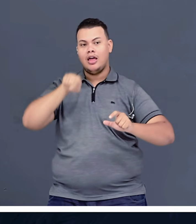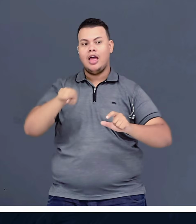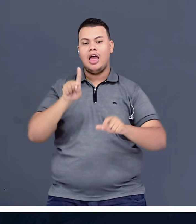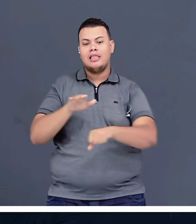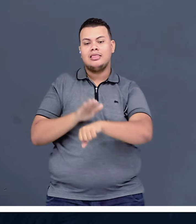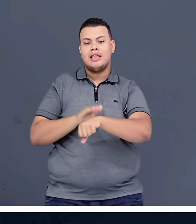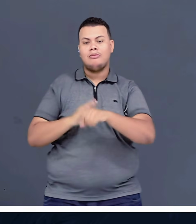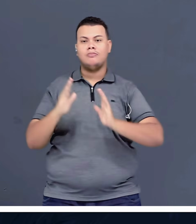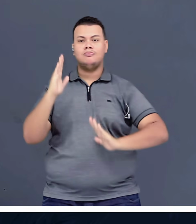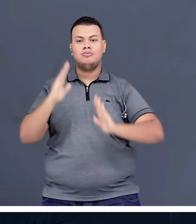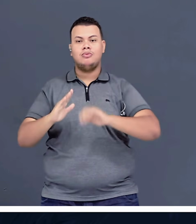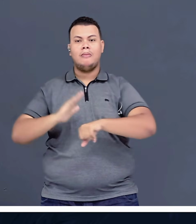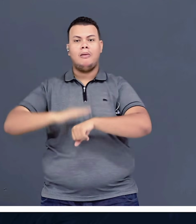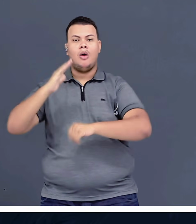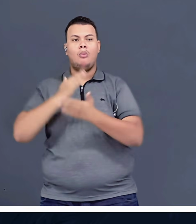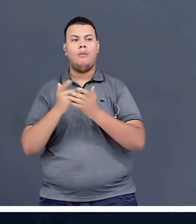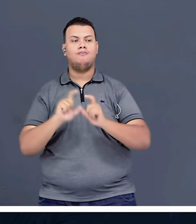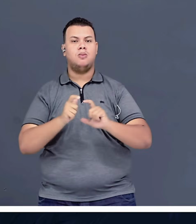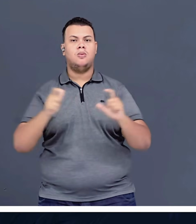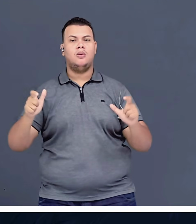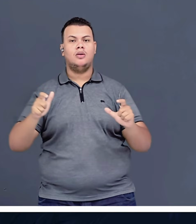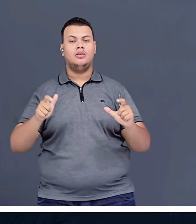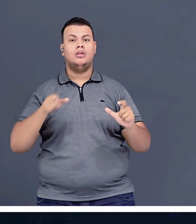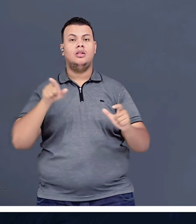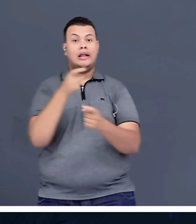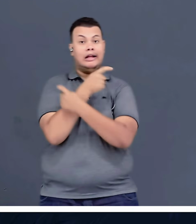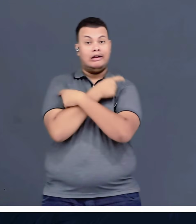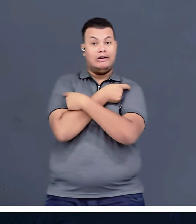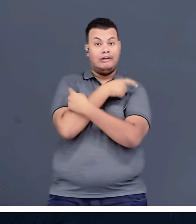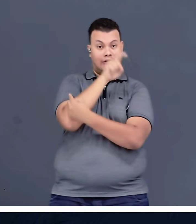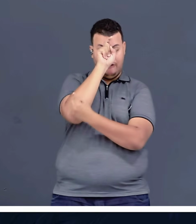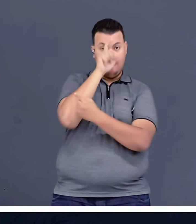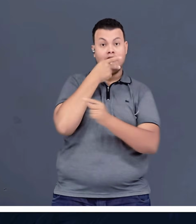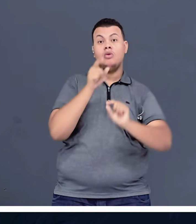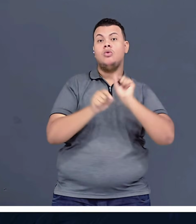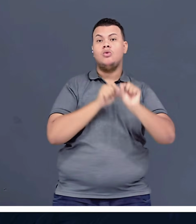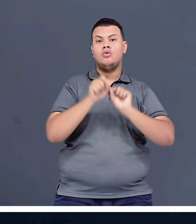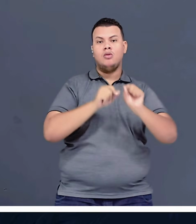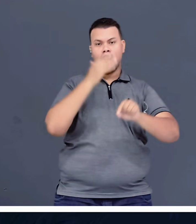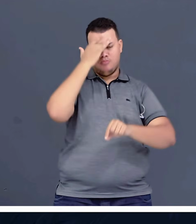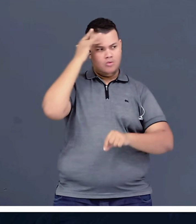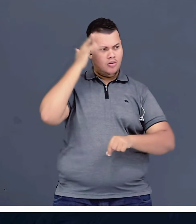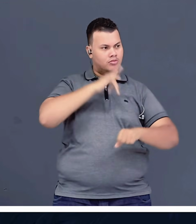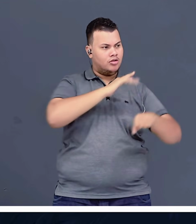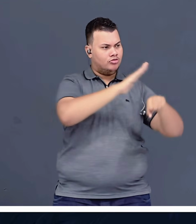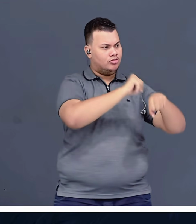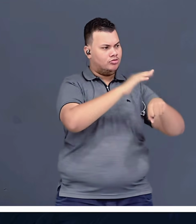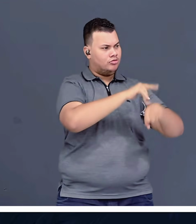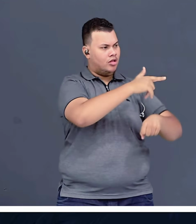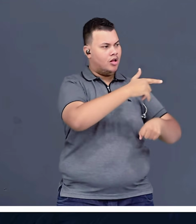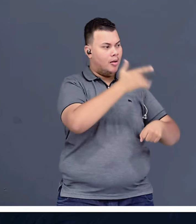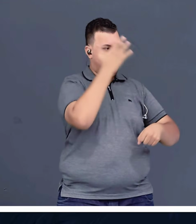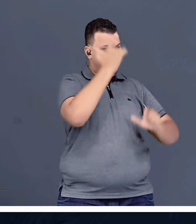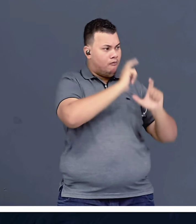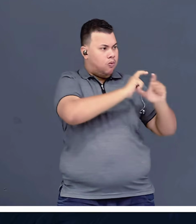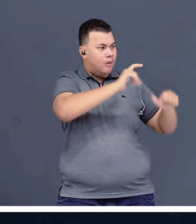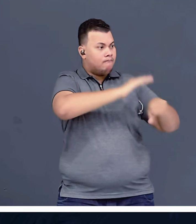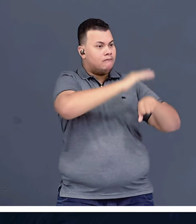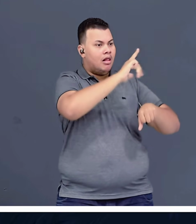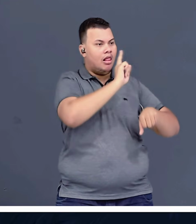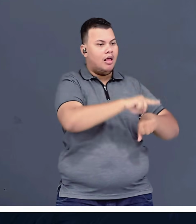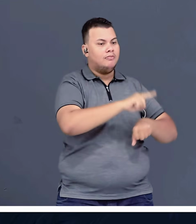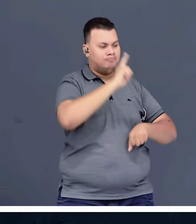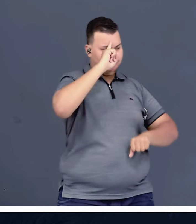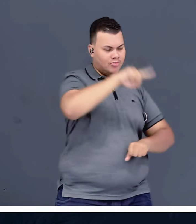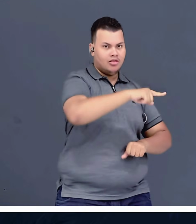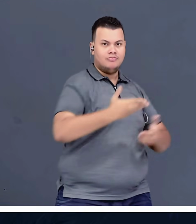prosperou. E o que o faraó faz? Traz o povo mais numeroso e mais forte para servi-lo. Por quê?